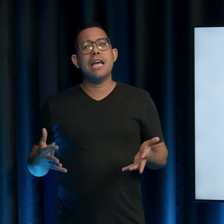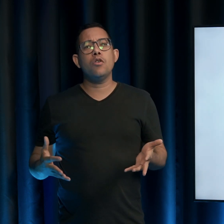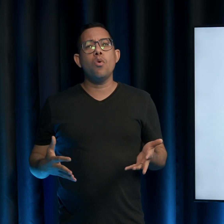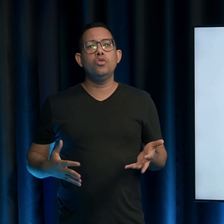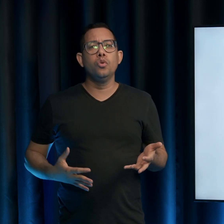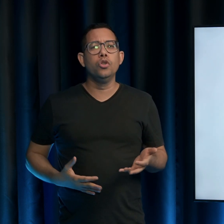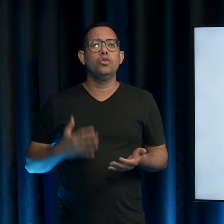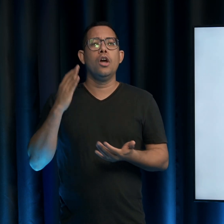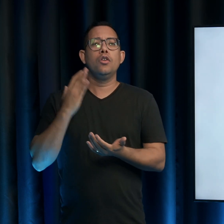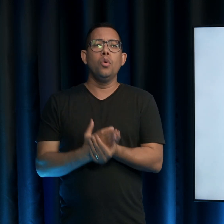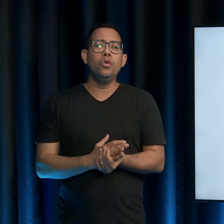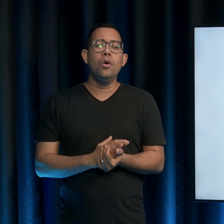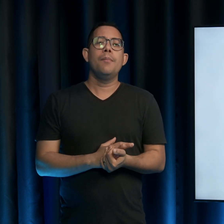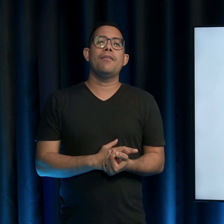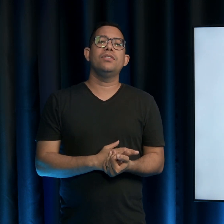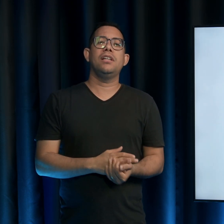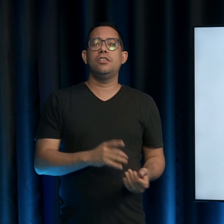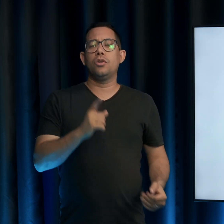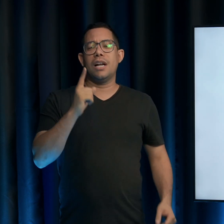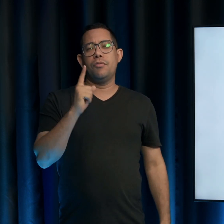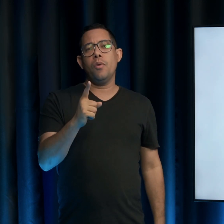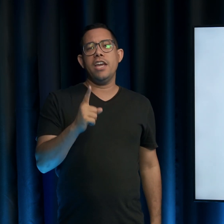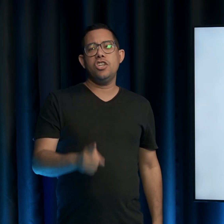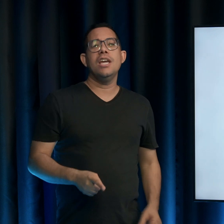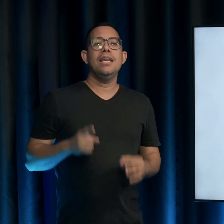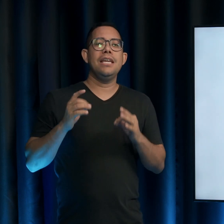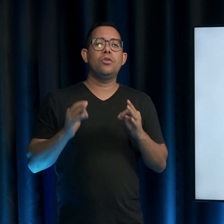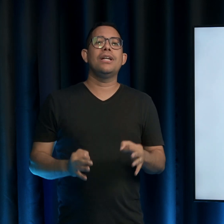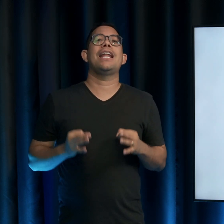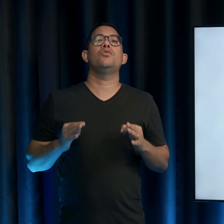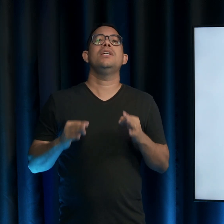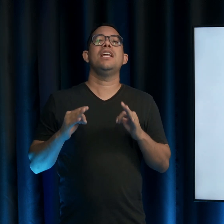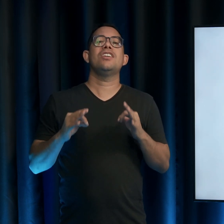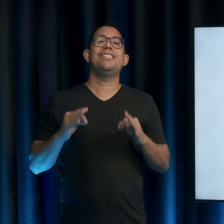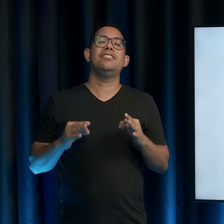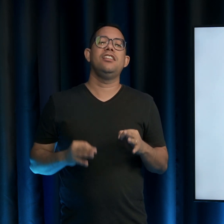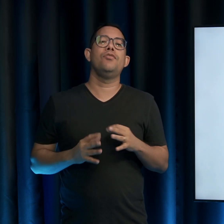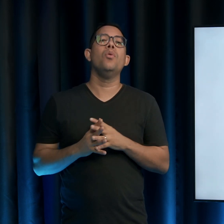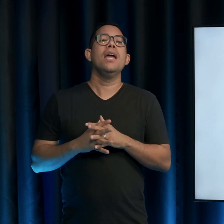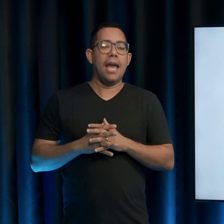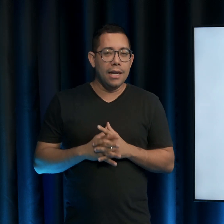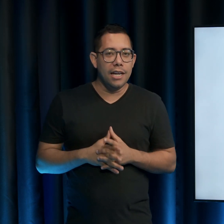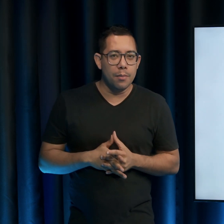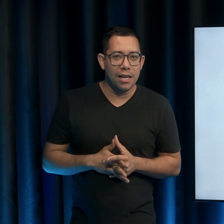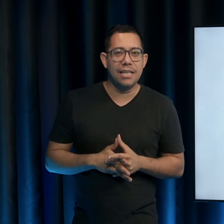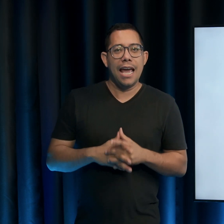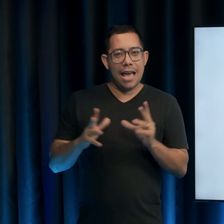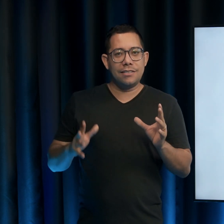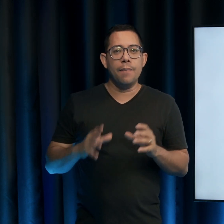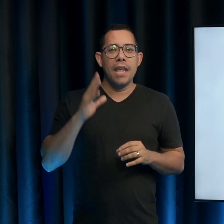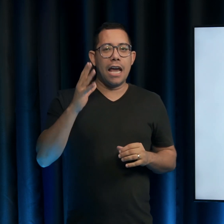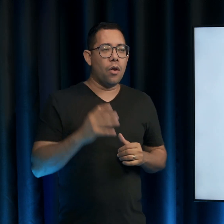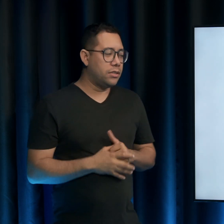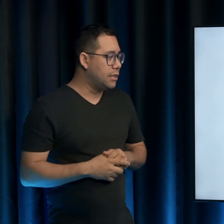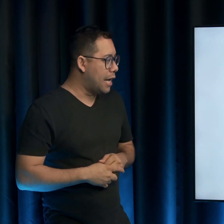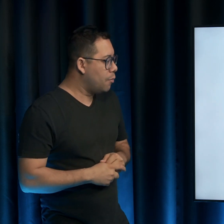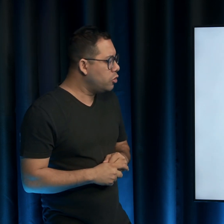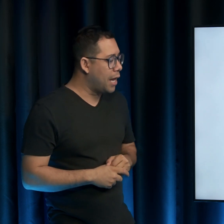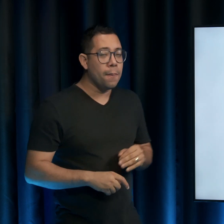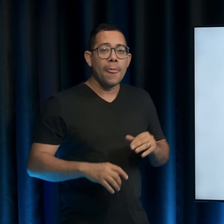com surdos. Tudo para você se tornar fluente e tornar a sua igreja acessível em Libras. Essa é a nossa ideia. Muito bem,